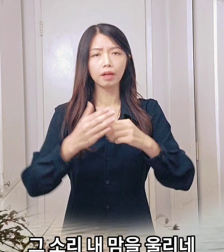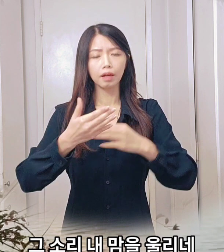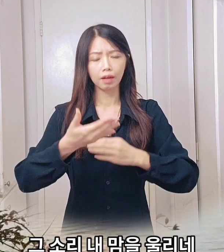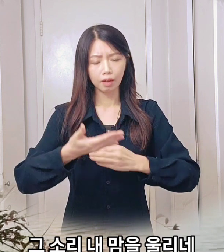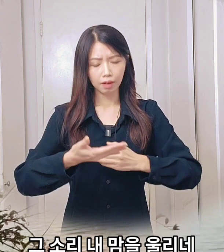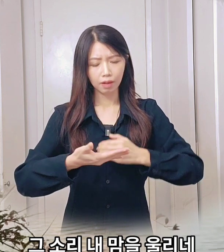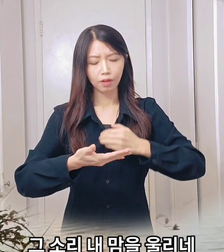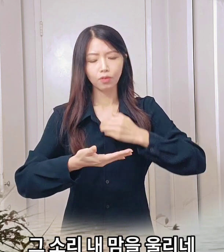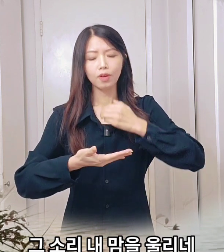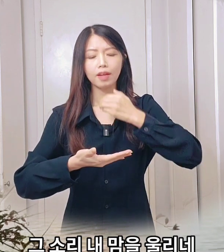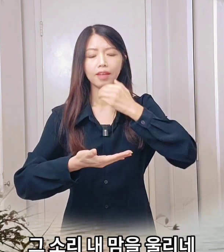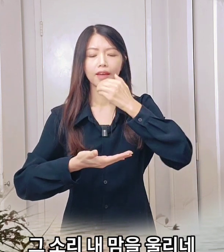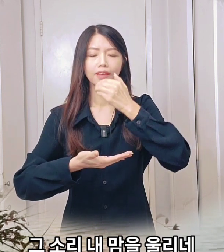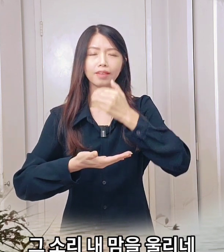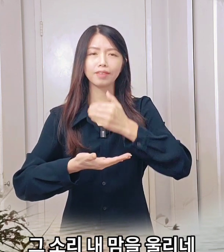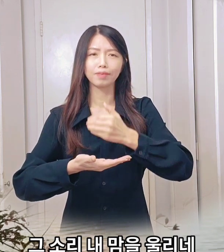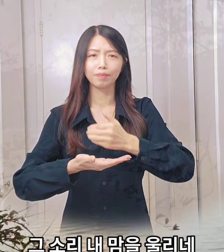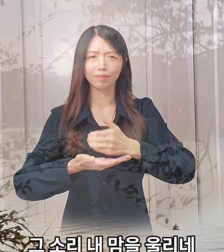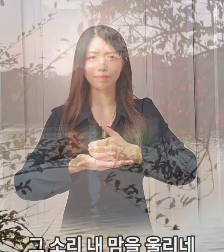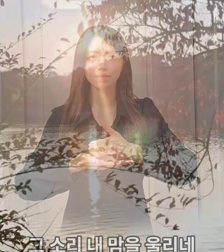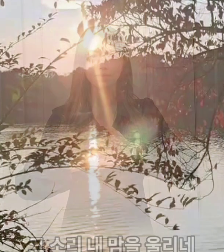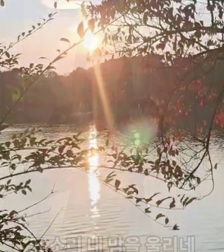마음을 울리네.